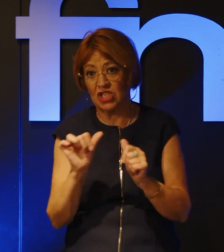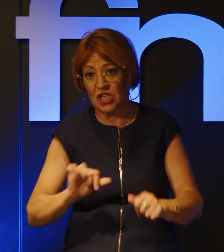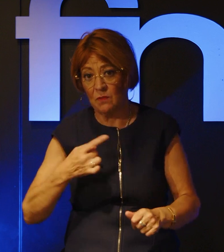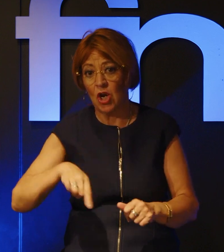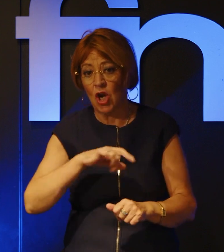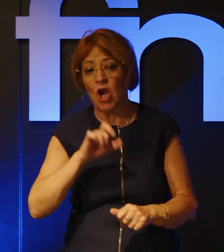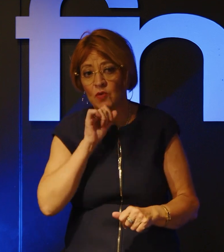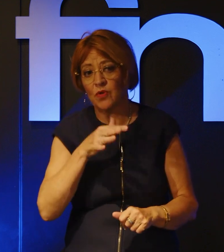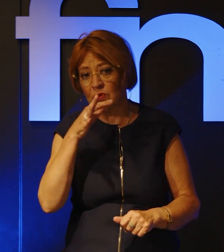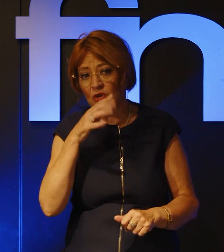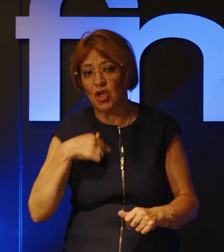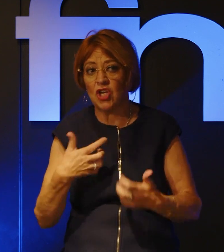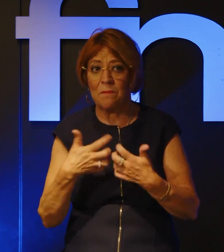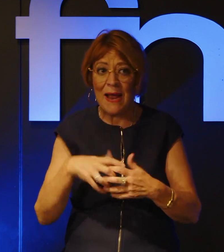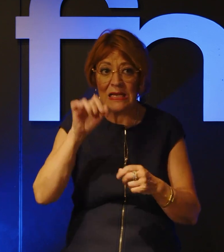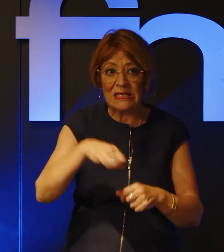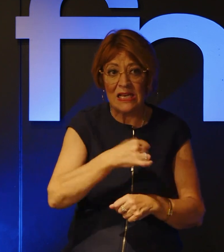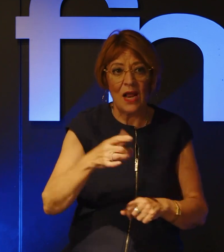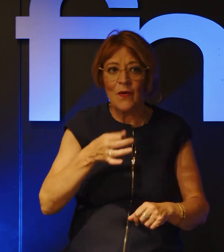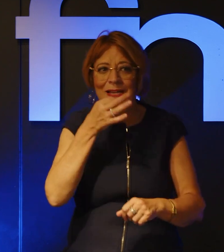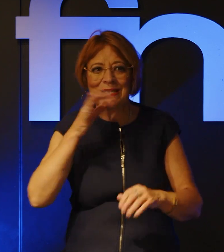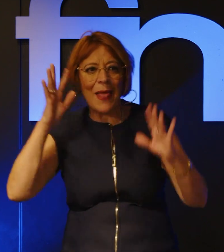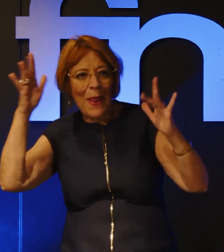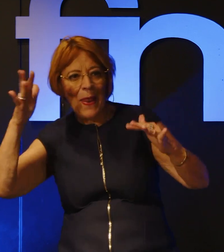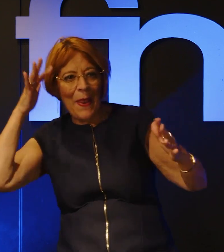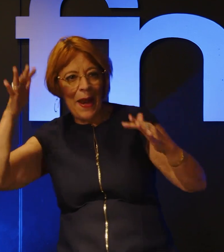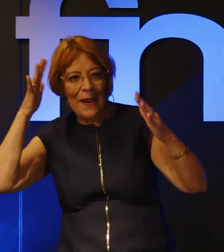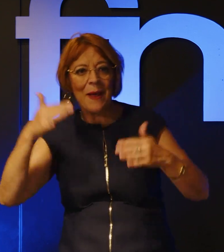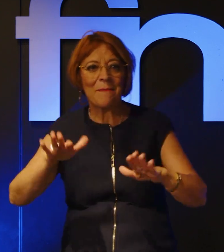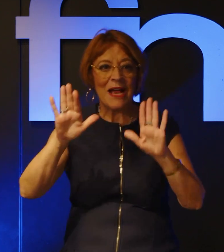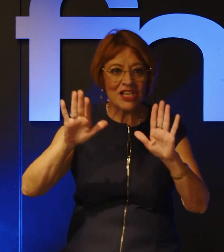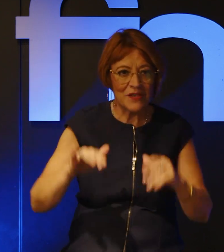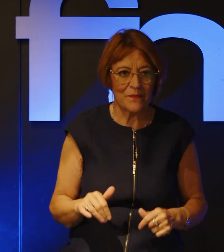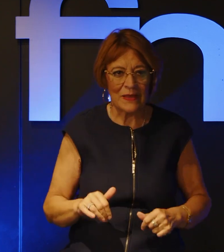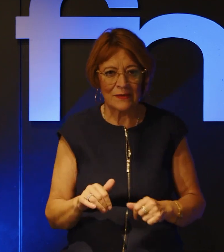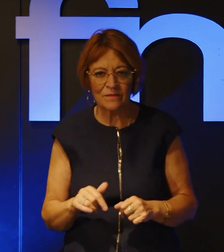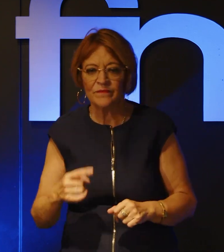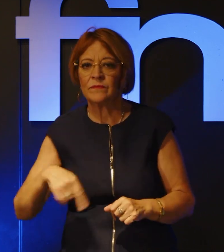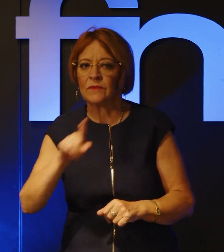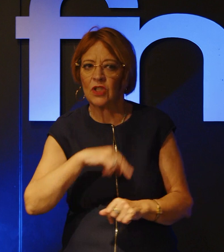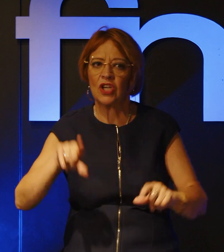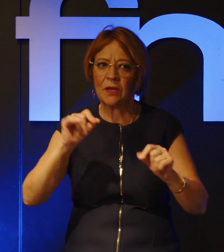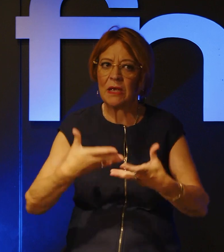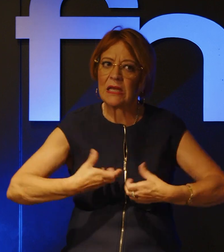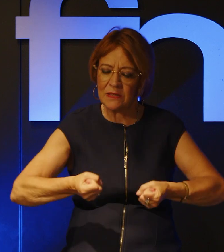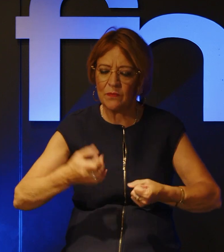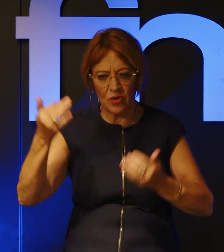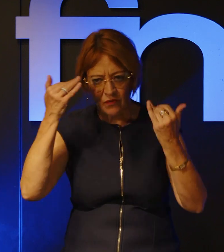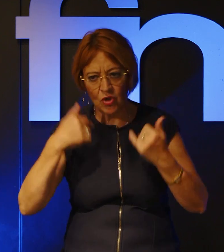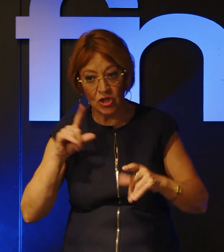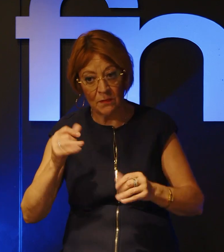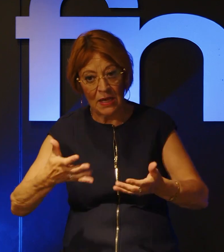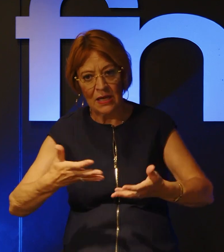Nós também podemos argumentar se somos uma máquina ou não não vou entrar nesses vanis filosóficos neste momento mas nós também recebemos informação Nós também